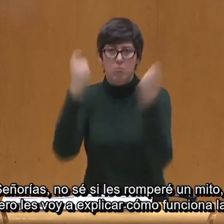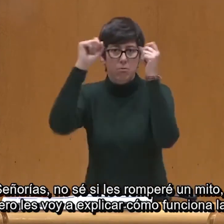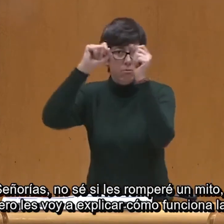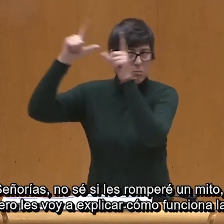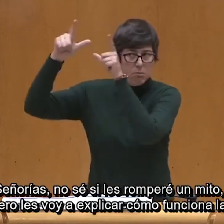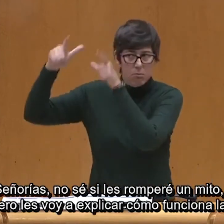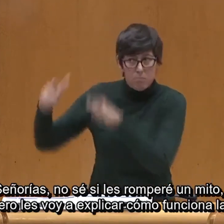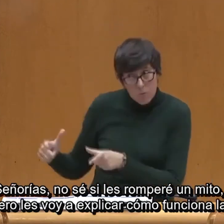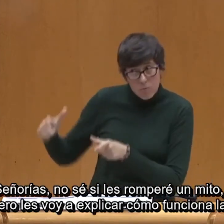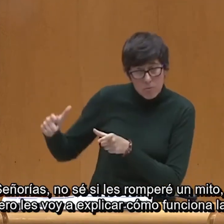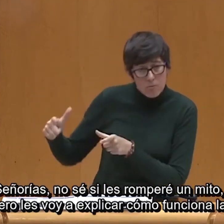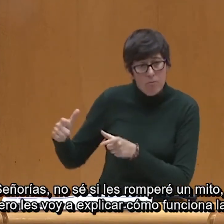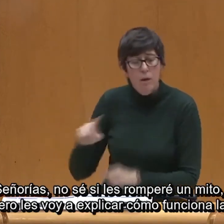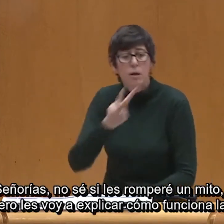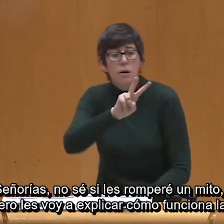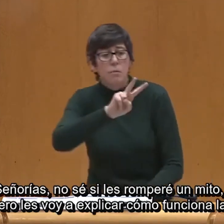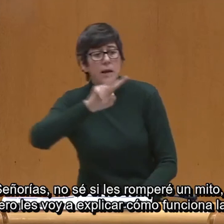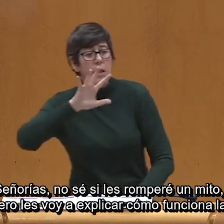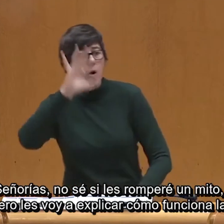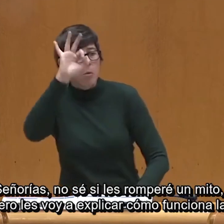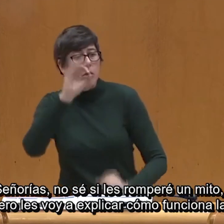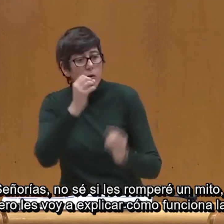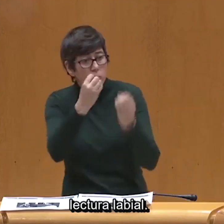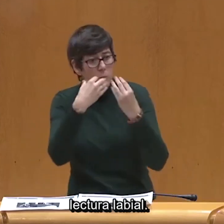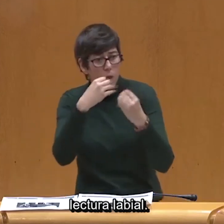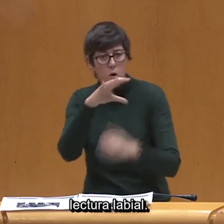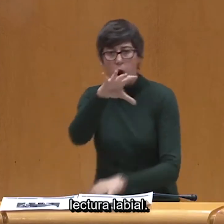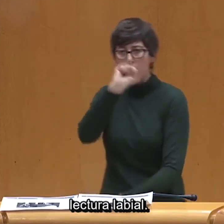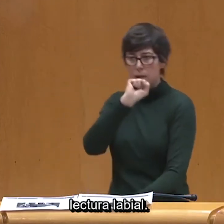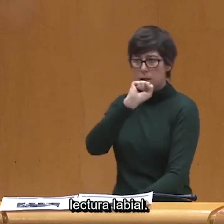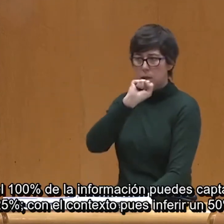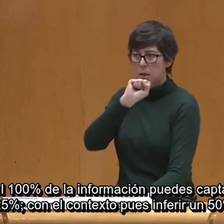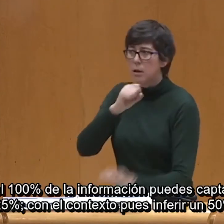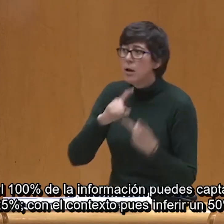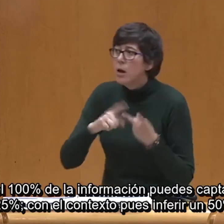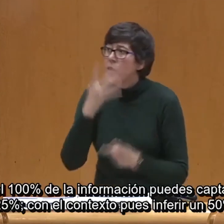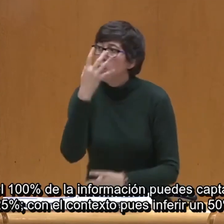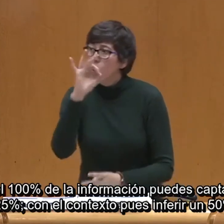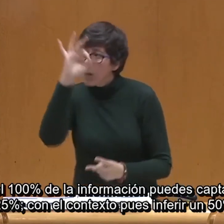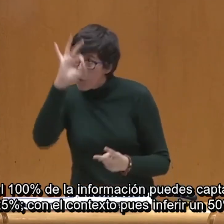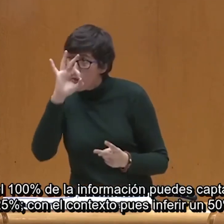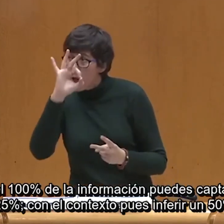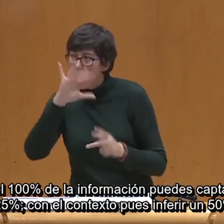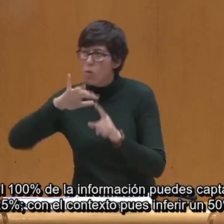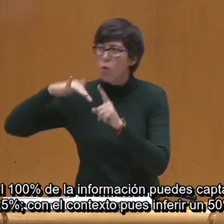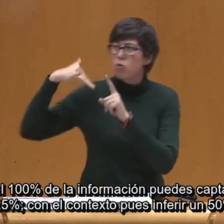señorías, si les romperé un mito, pero les voy a explicar cómo funciona la lectura labial. Del 100% de la información puedes captar el